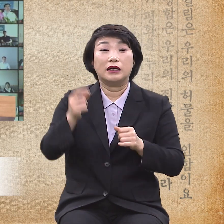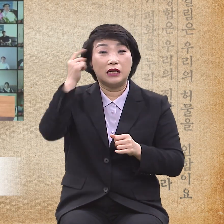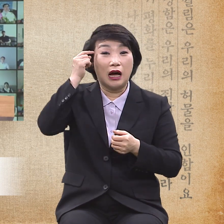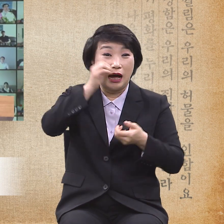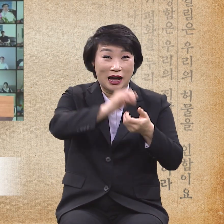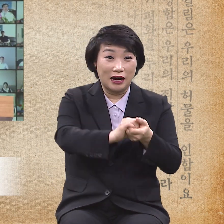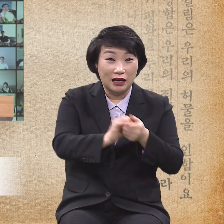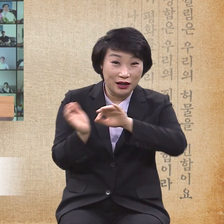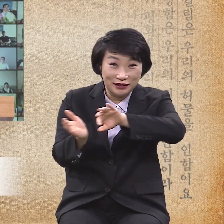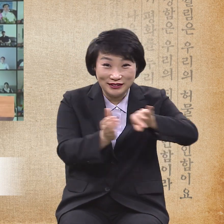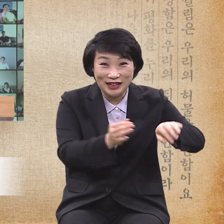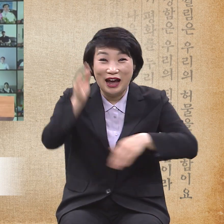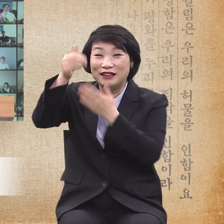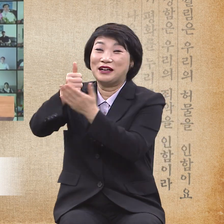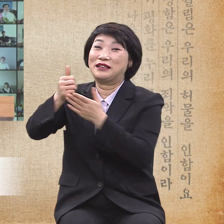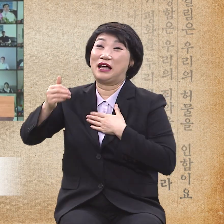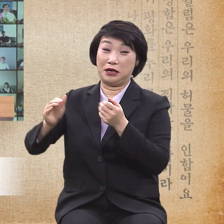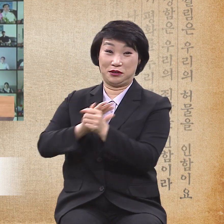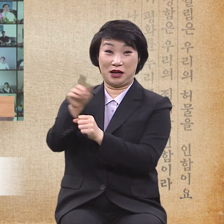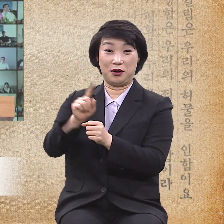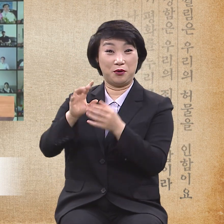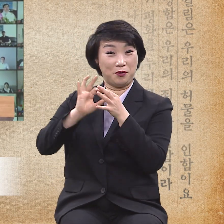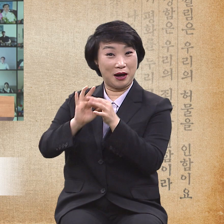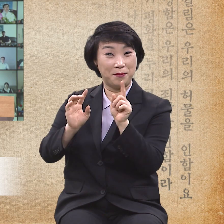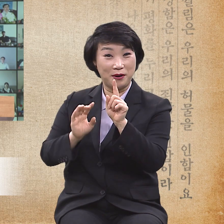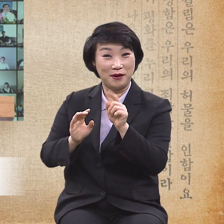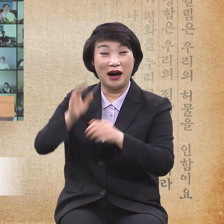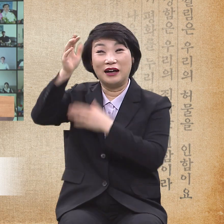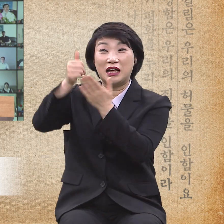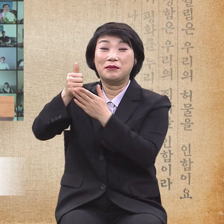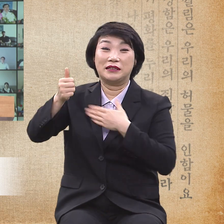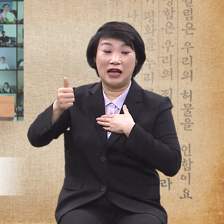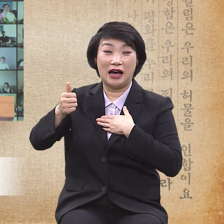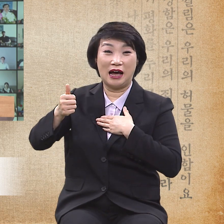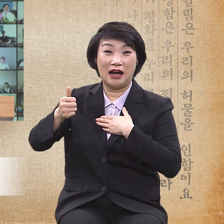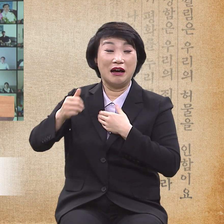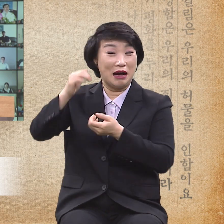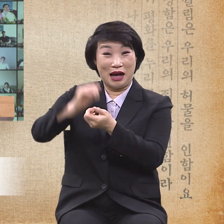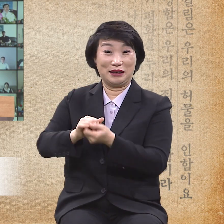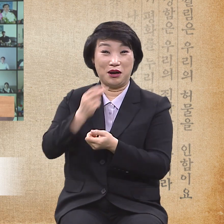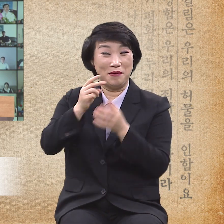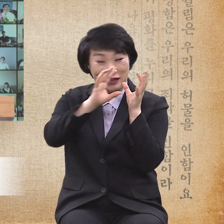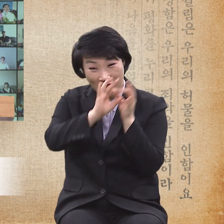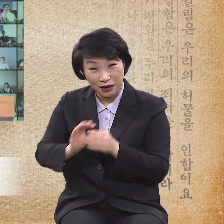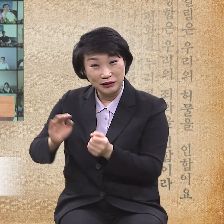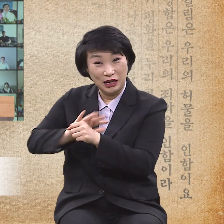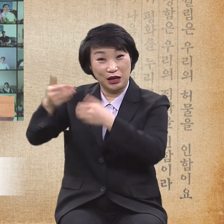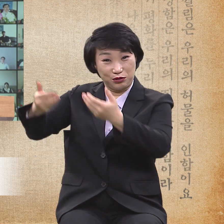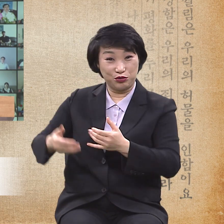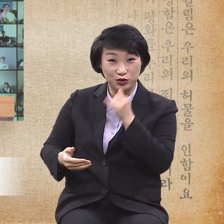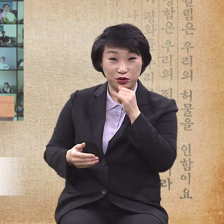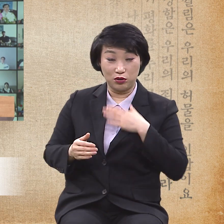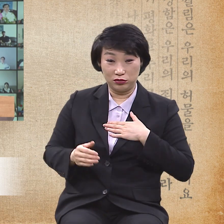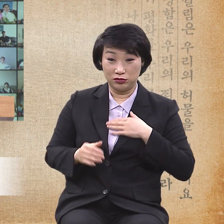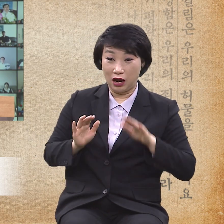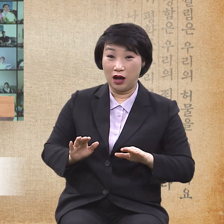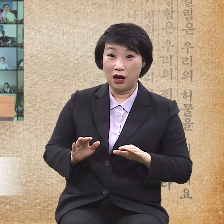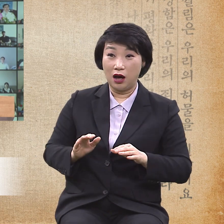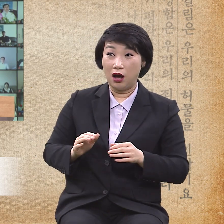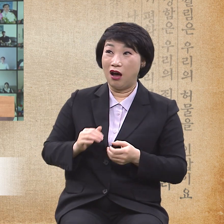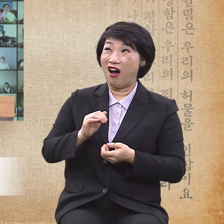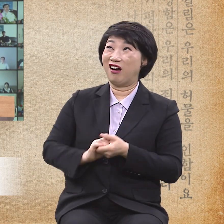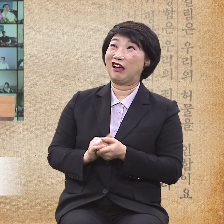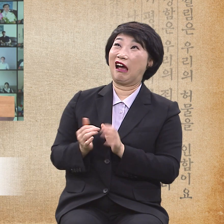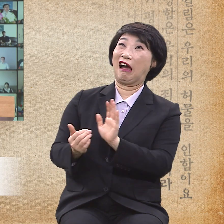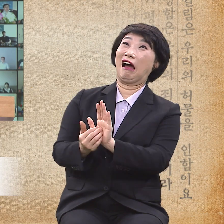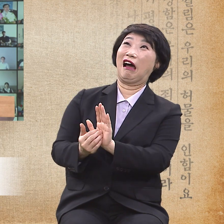근데 하나님과 나와의 사랑은 하나님은 나에게 한계가 없는데 나는 한계를